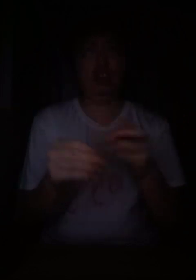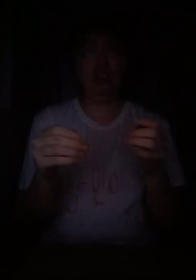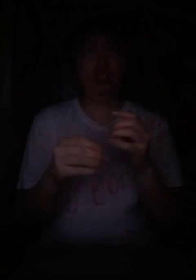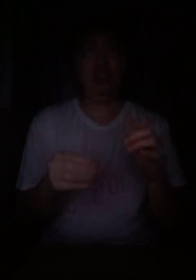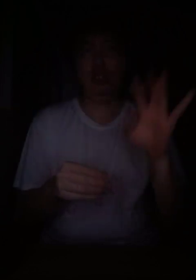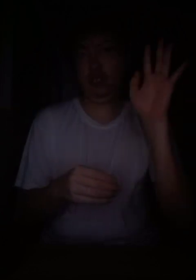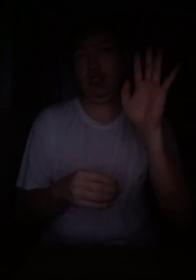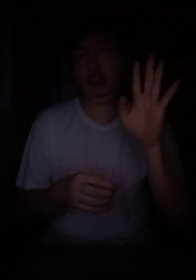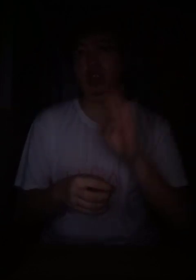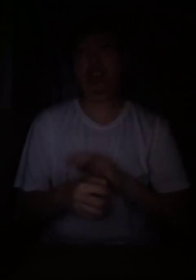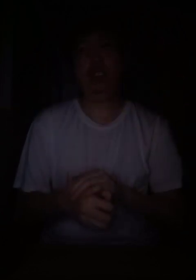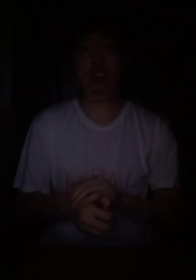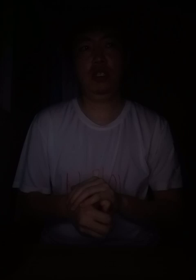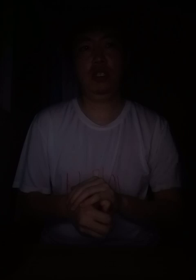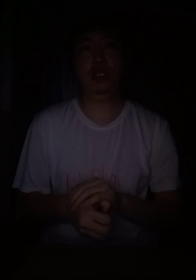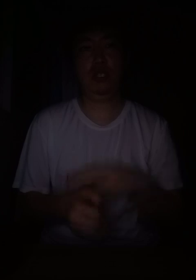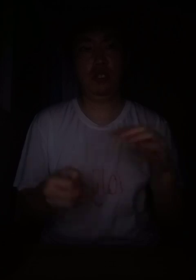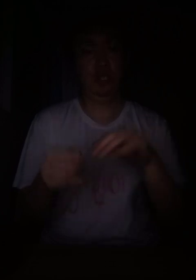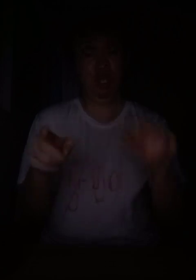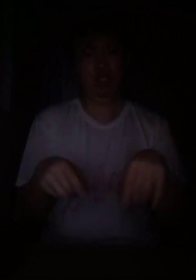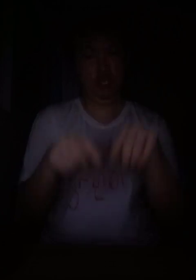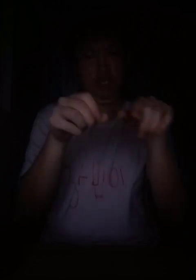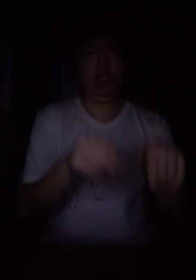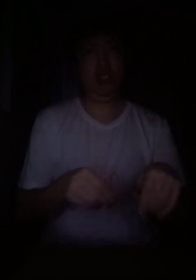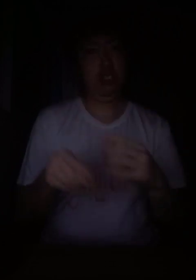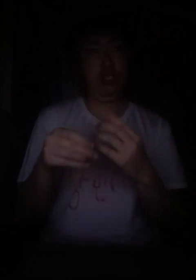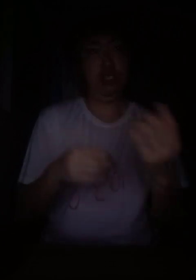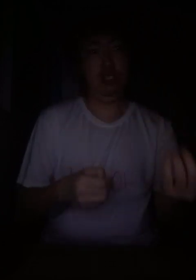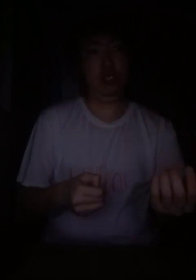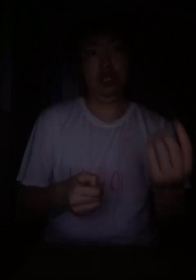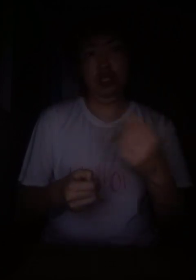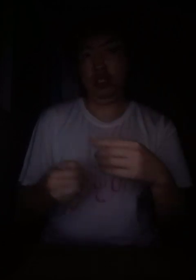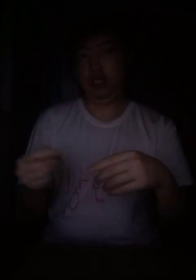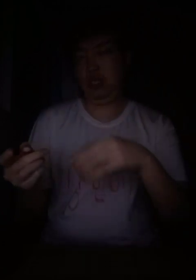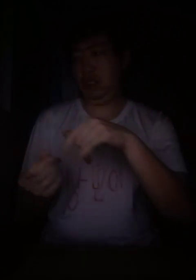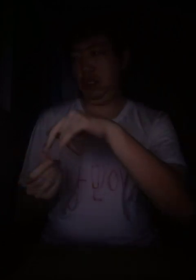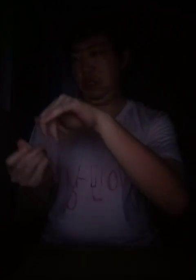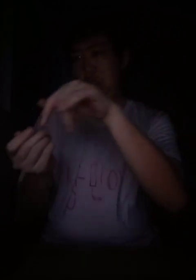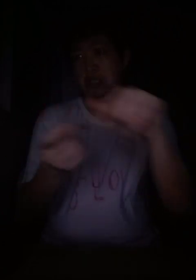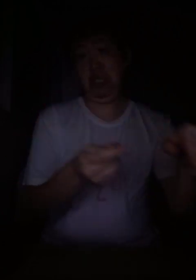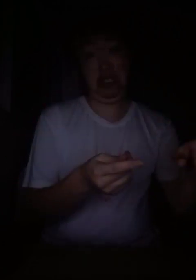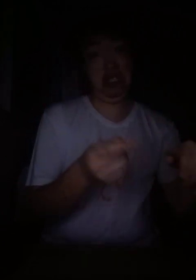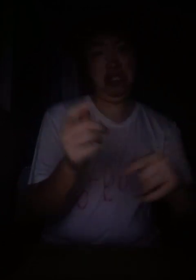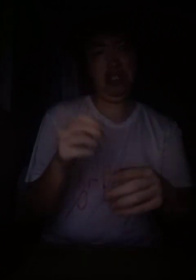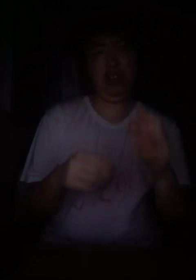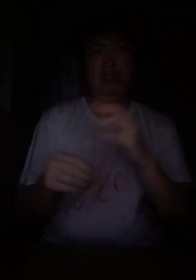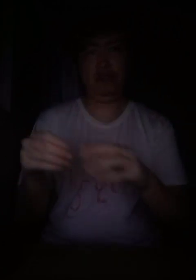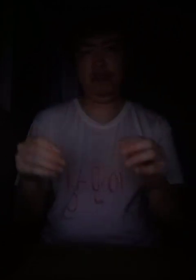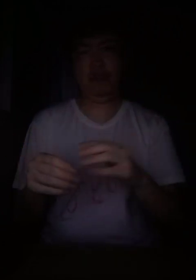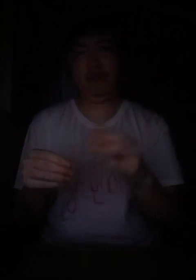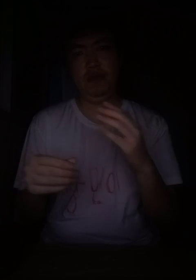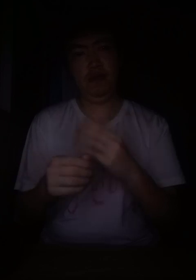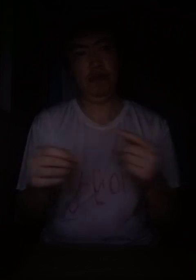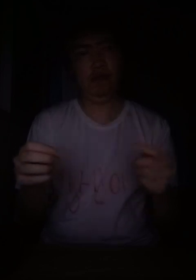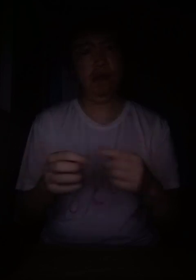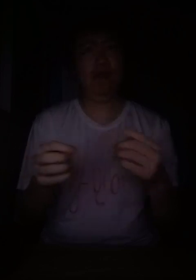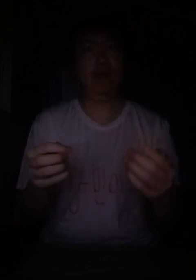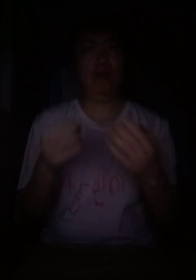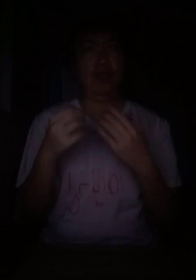큽니다. 지하에 물이 차 있는 경우에 순식간에 물이 닿으면서 엘리베이터가 이동하지 못해서 빠져나오지 못하는 경우가 있을